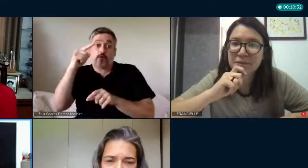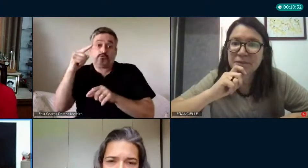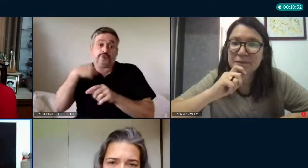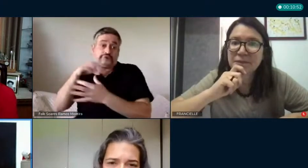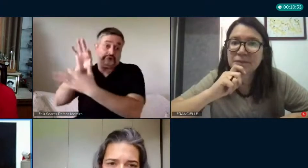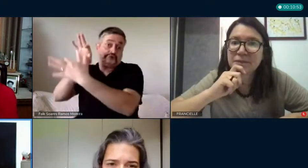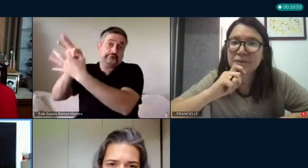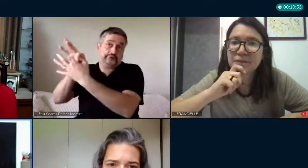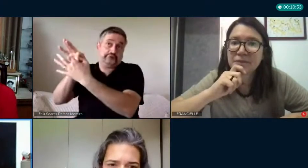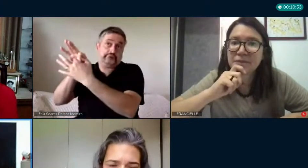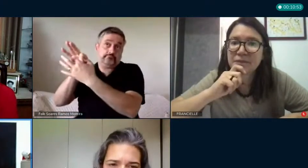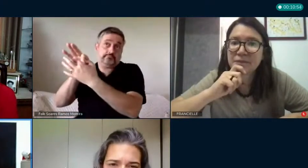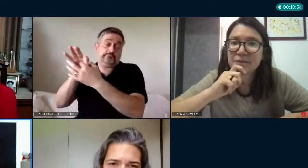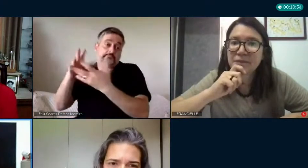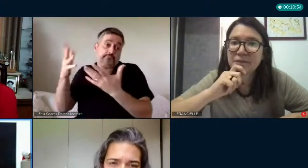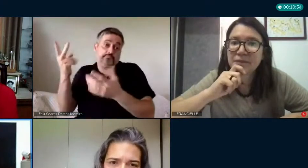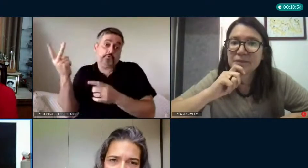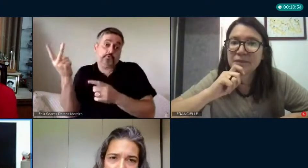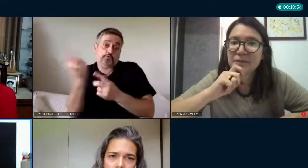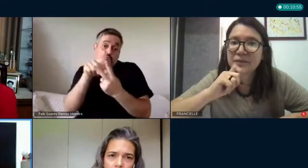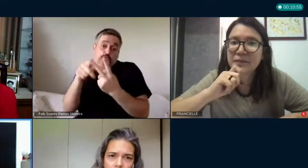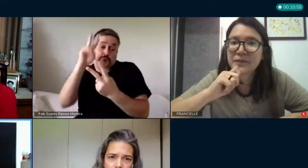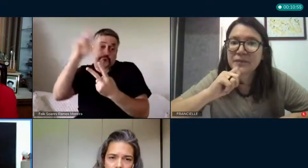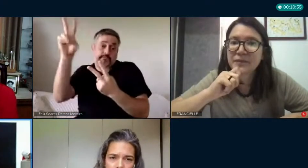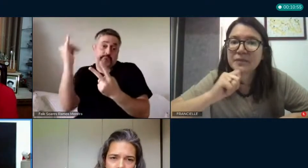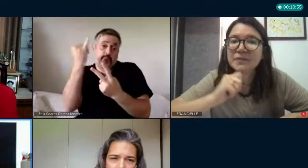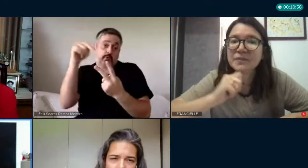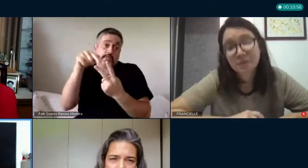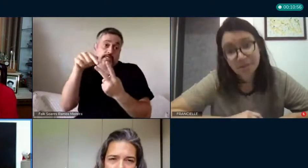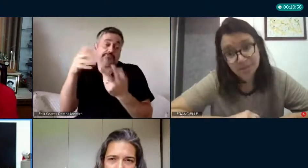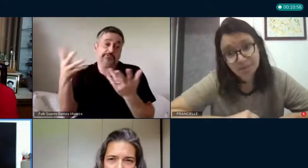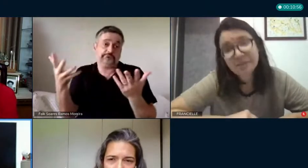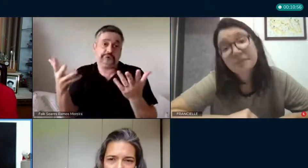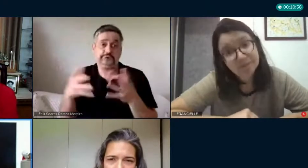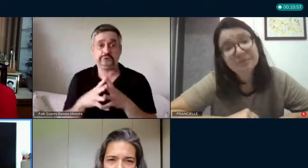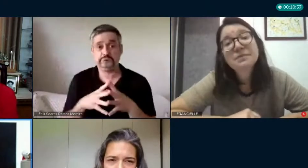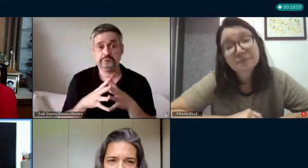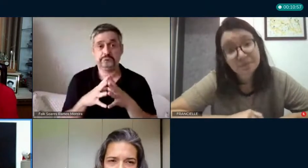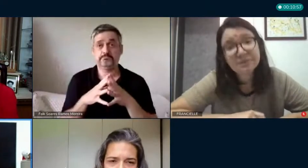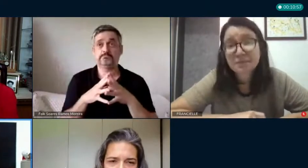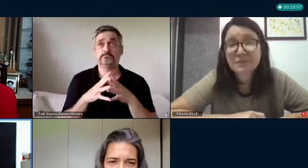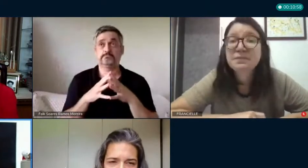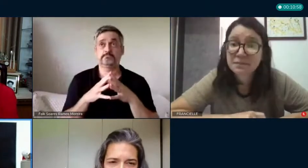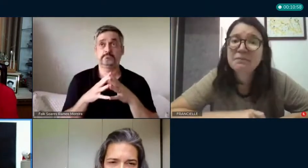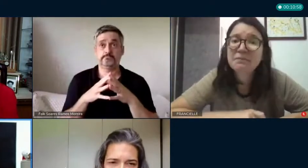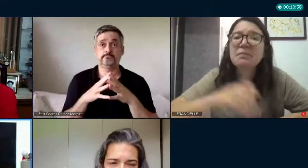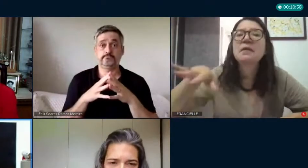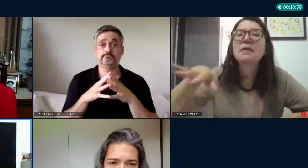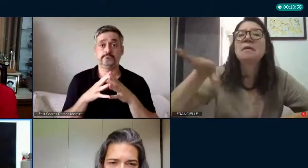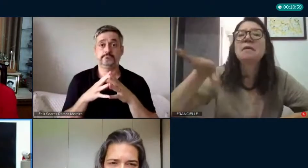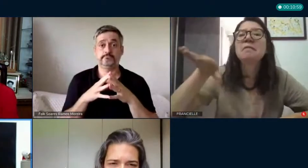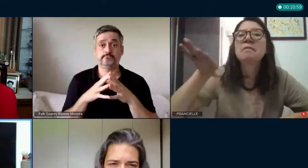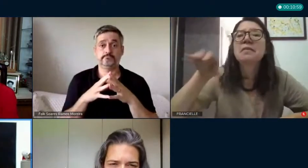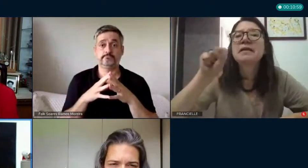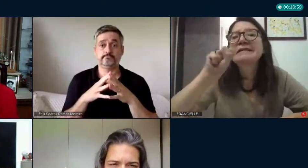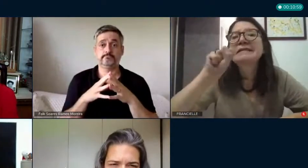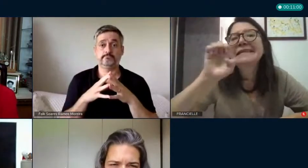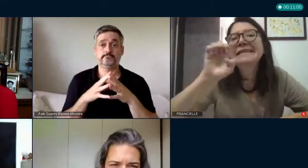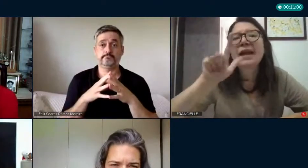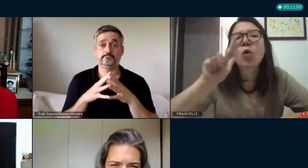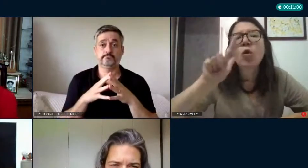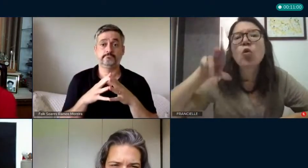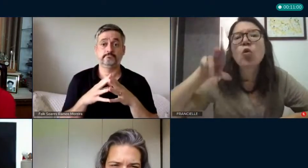outros autores, com certeza. E também elencar com as informações de Fausch. Sim, eu posso colocar.